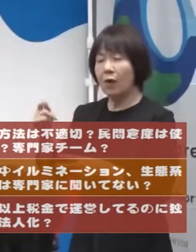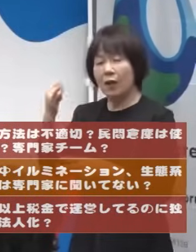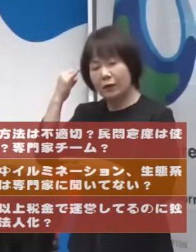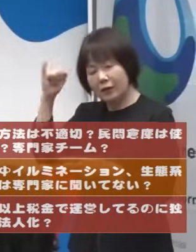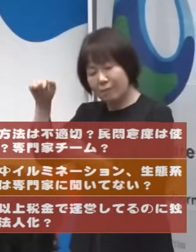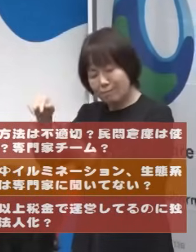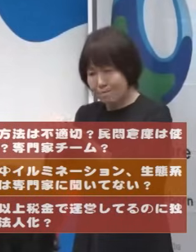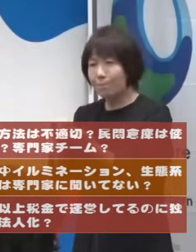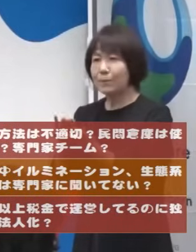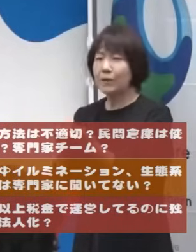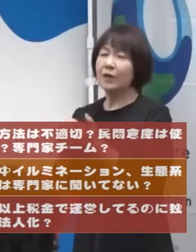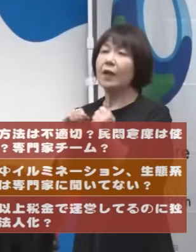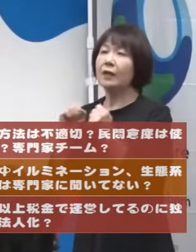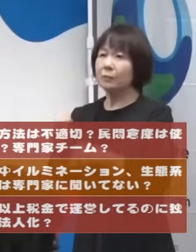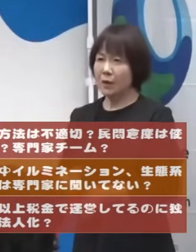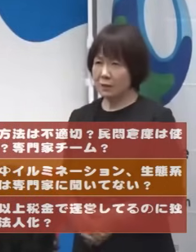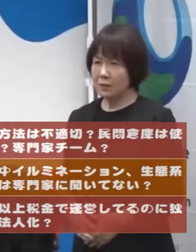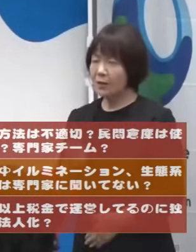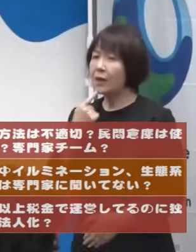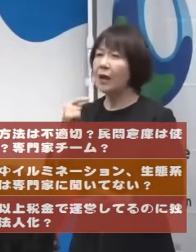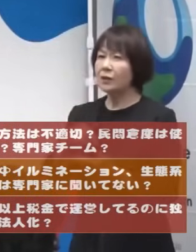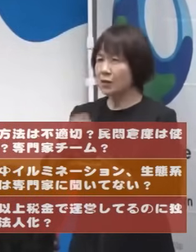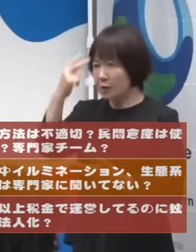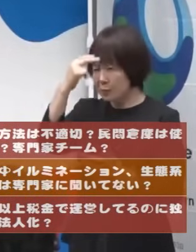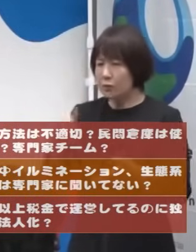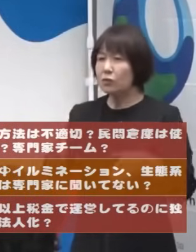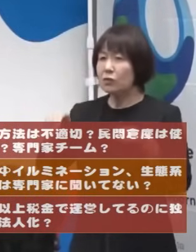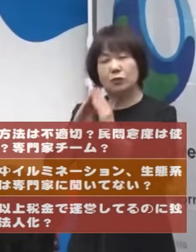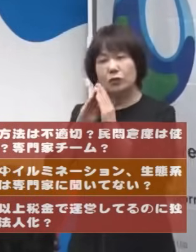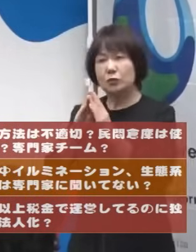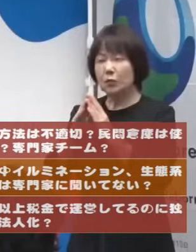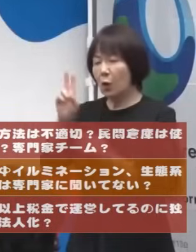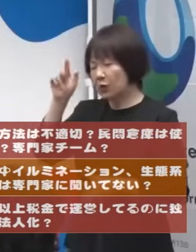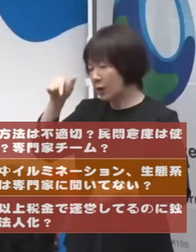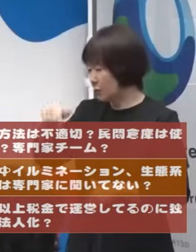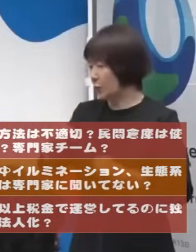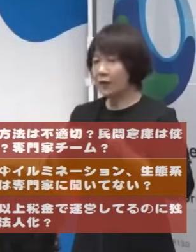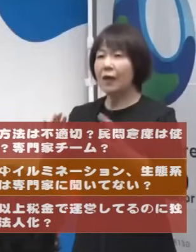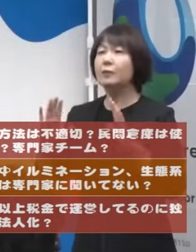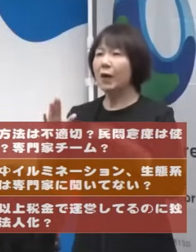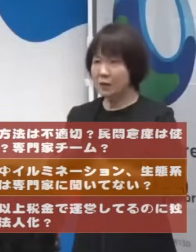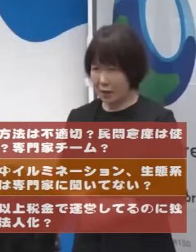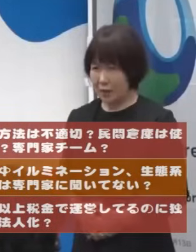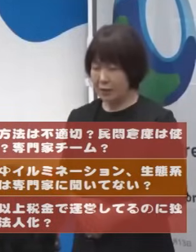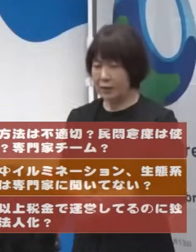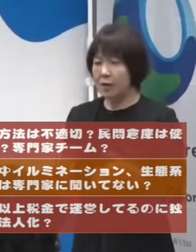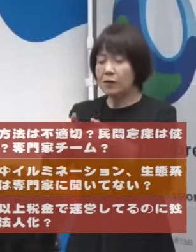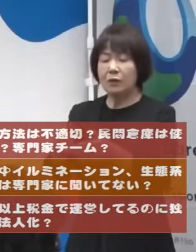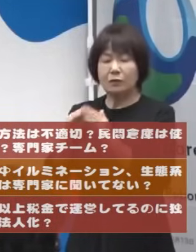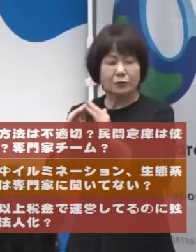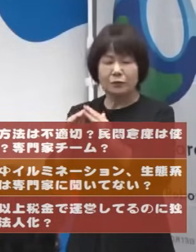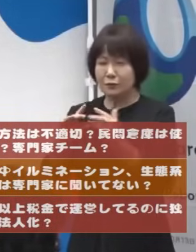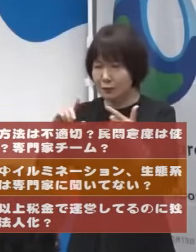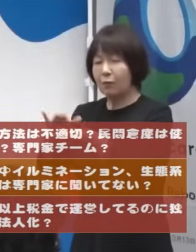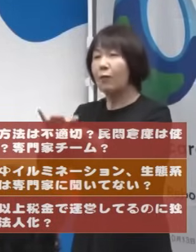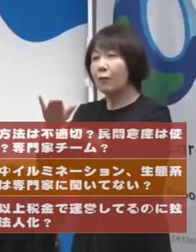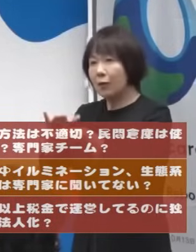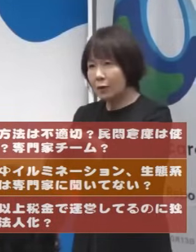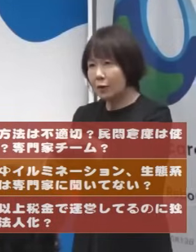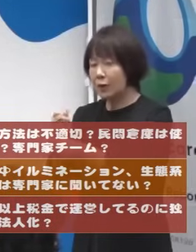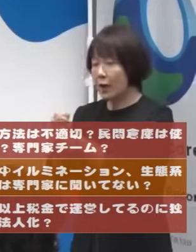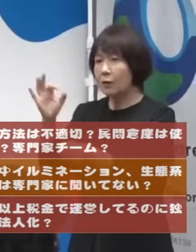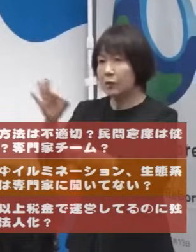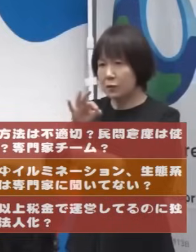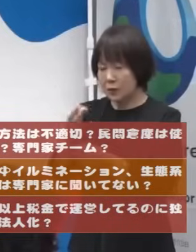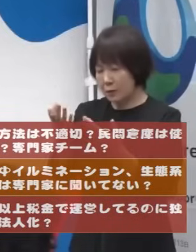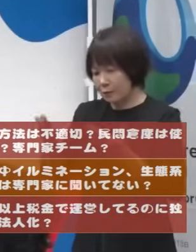いてやると。で単純にもう美術館を作るというのは府ではもうやりませんので、その美術館を作らないという前提でこの美術品を、まあ、いかに